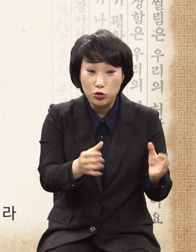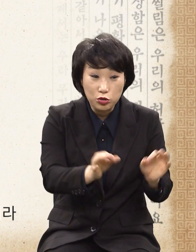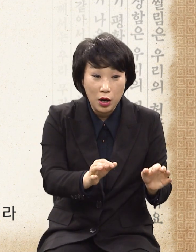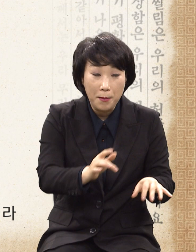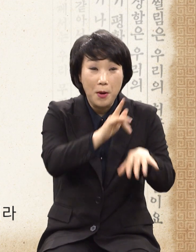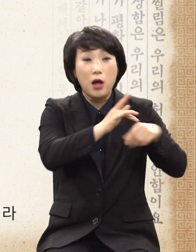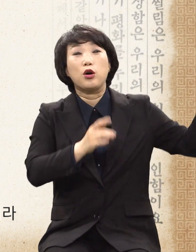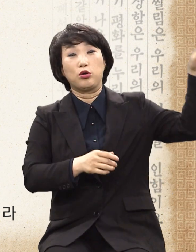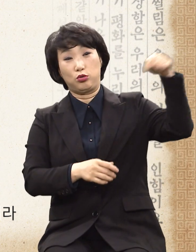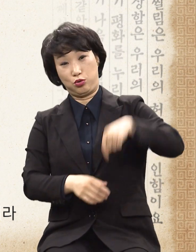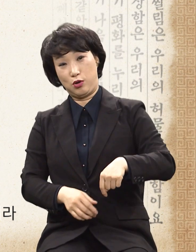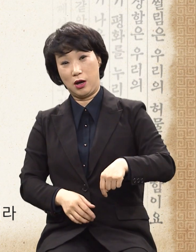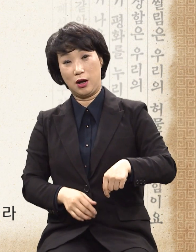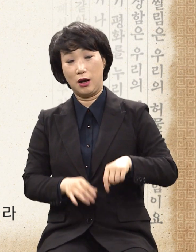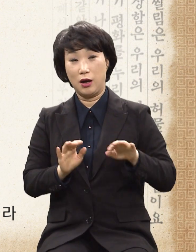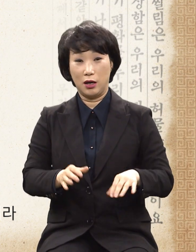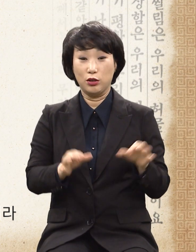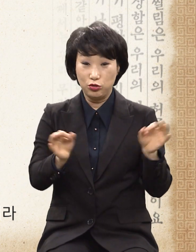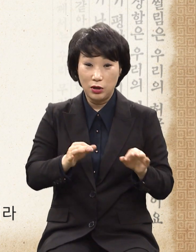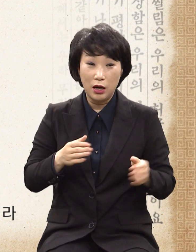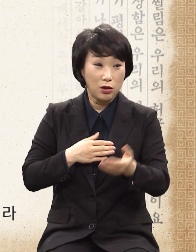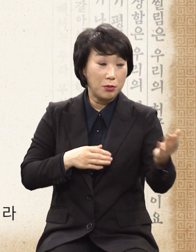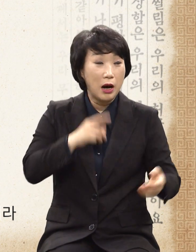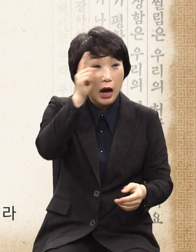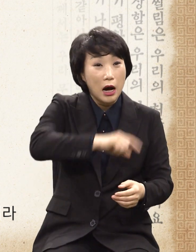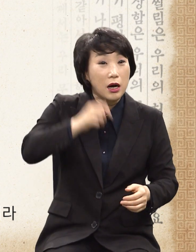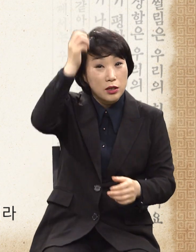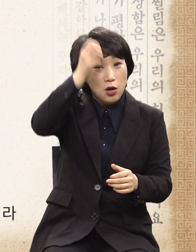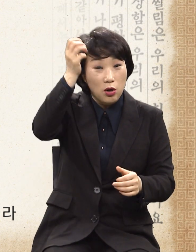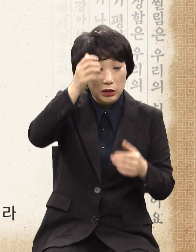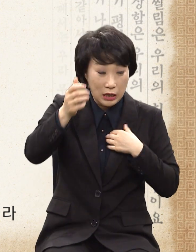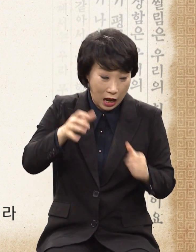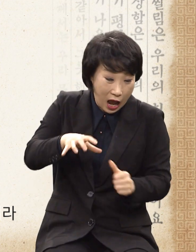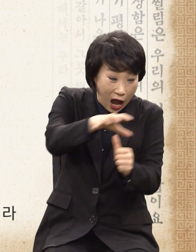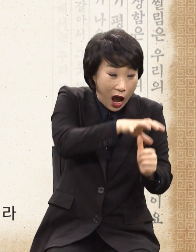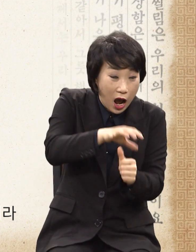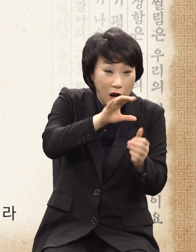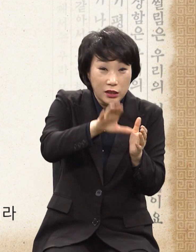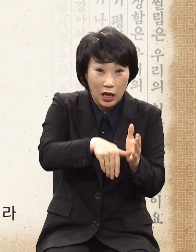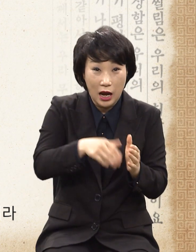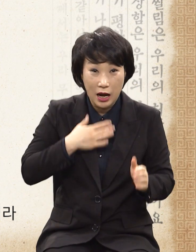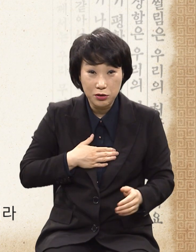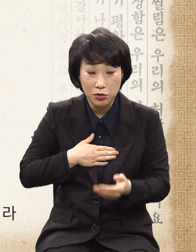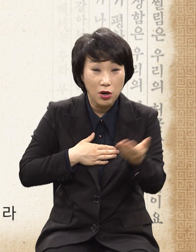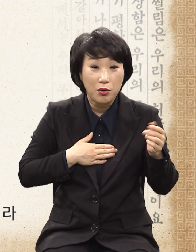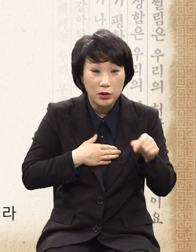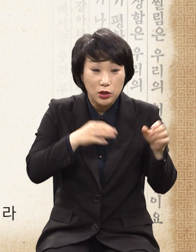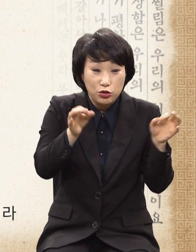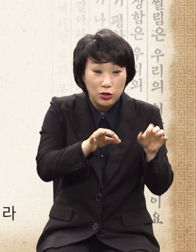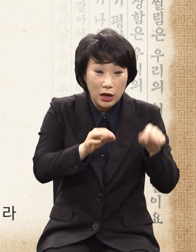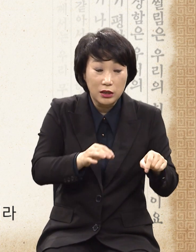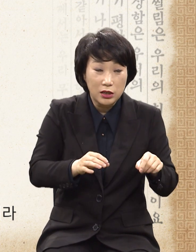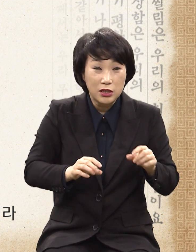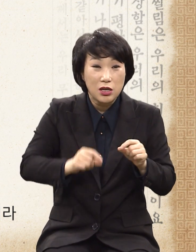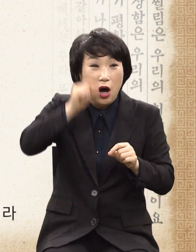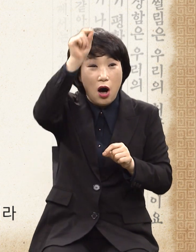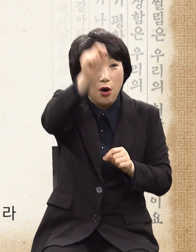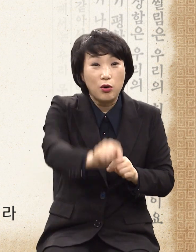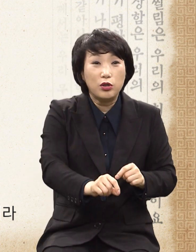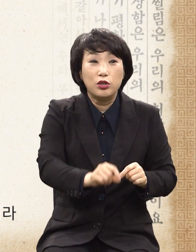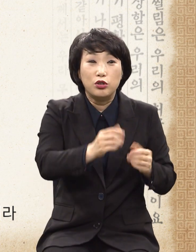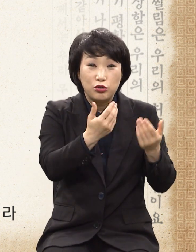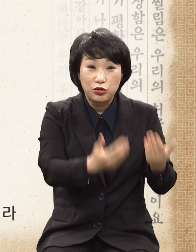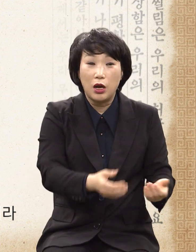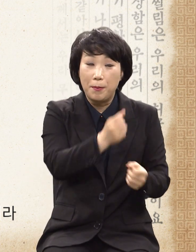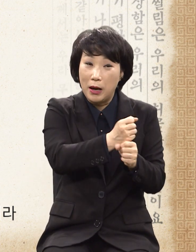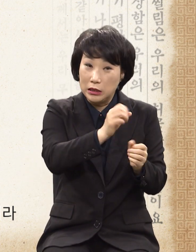마귀가 틈타는 시간이요, 그 순간이 악한 영이 나를 장악하는 시간이요, 그 순간이 영원히 쉬게 할 수 있는 시간임을 우리는